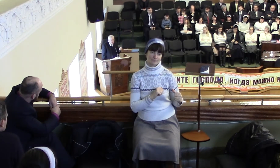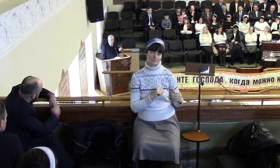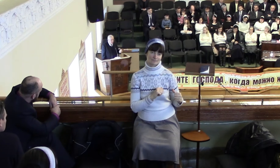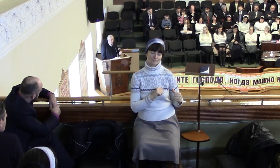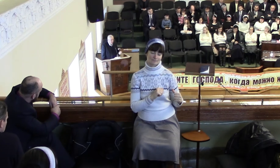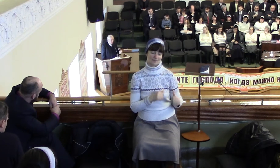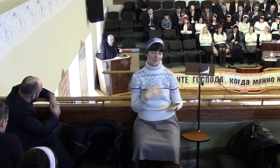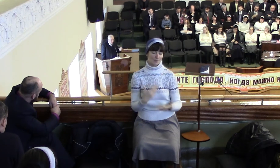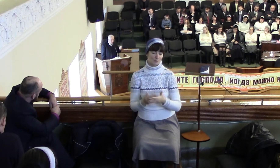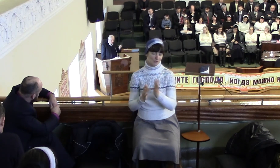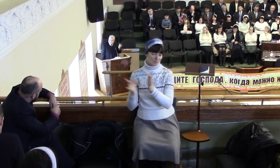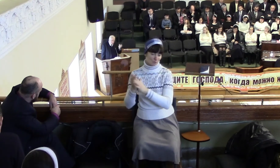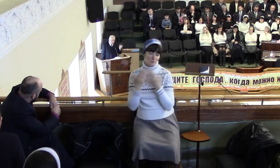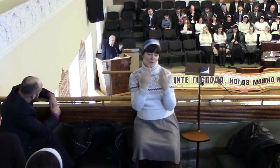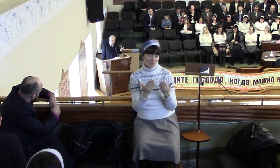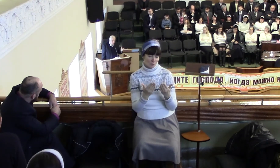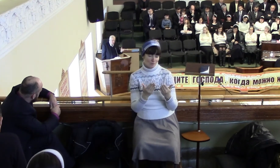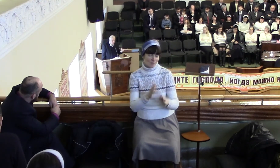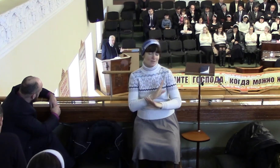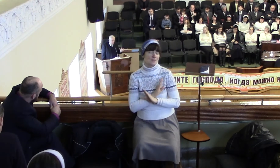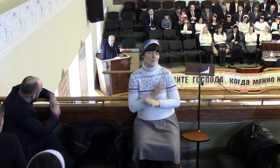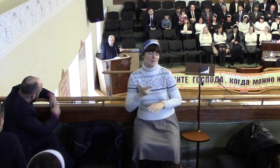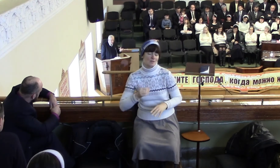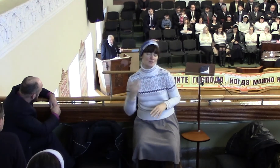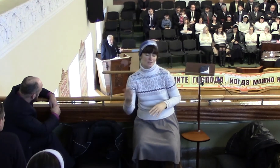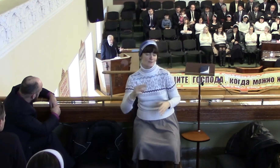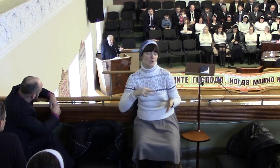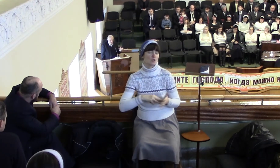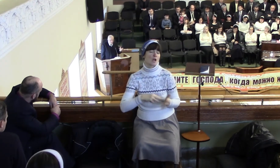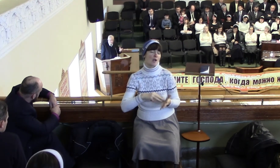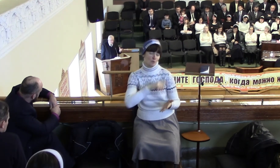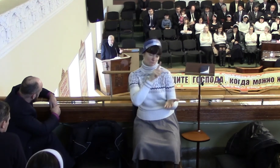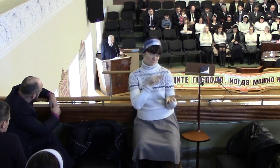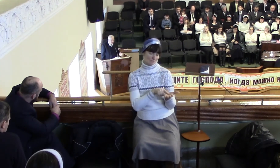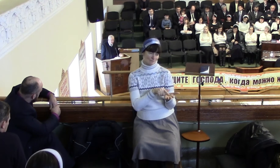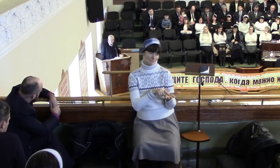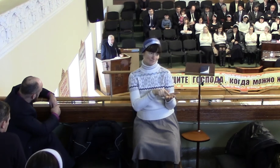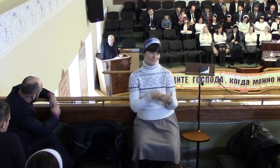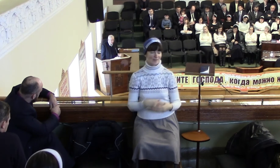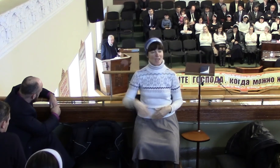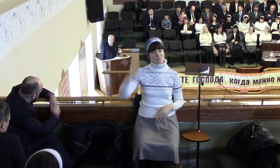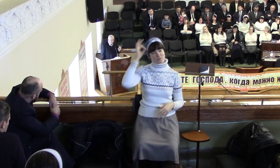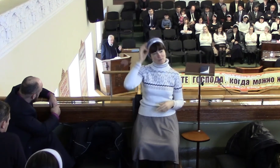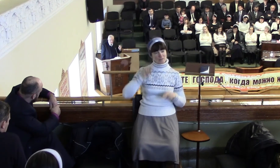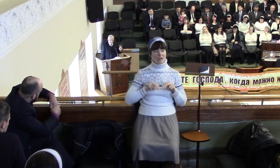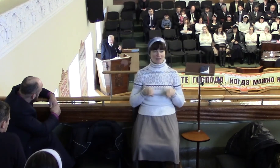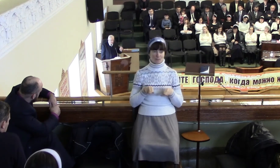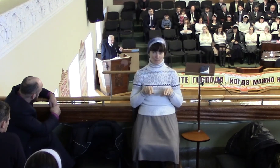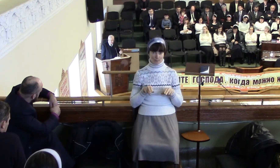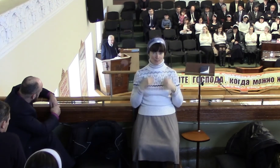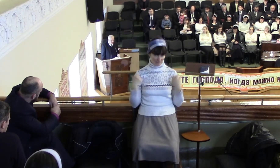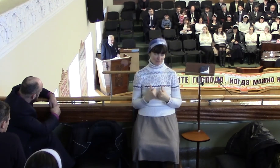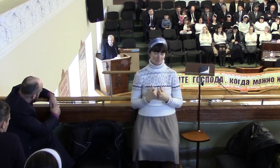твоя жало? Знаете, у смерти есть жало. Я вырос, у дяди пчелы были, и пчелы